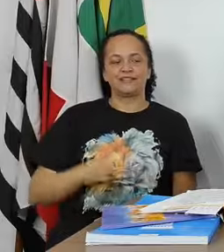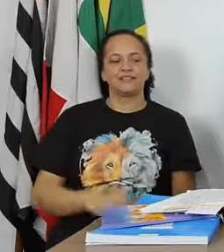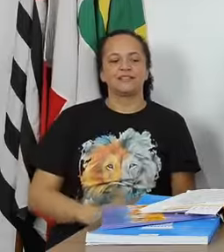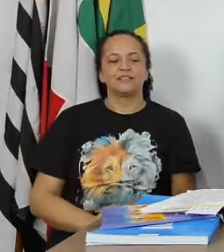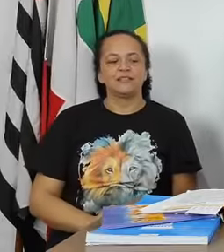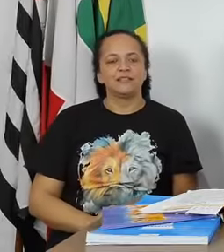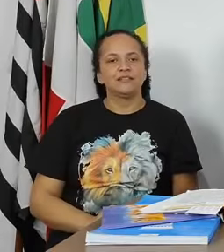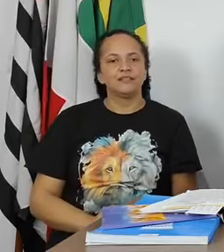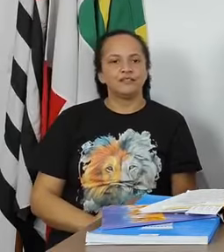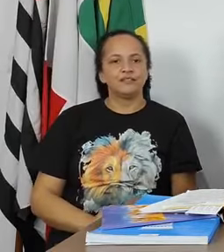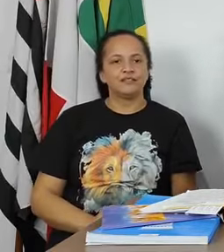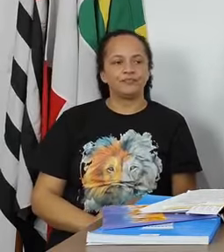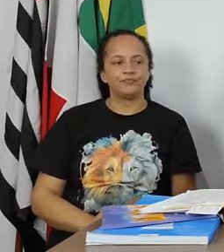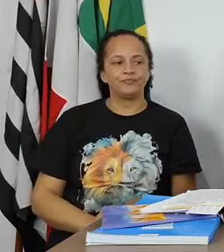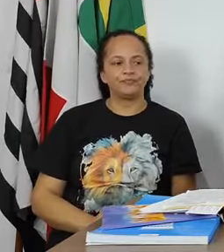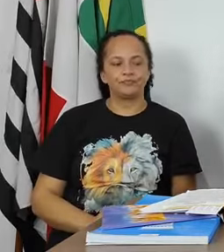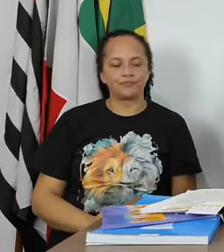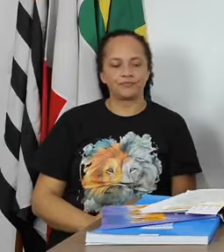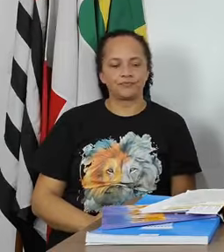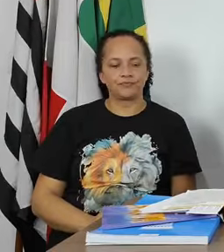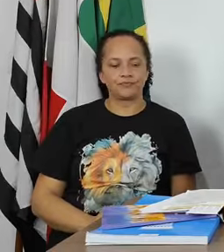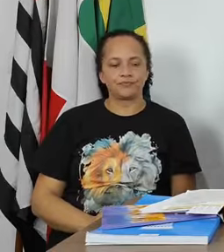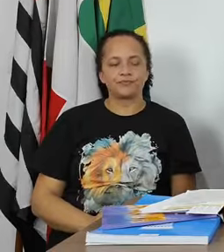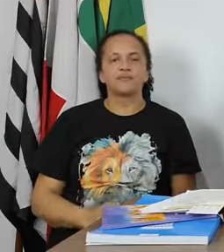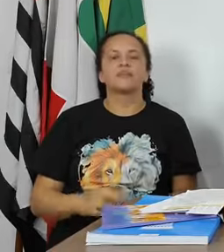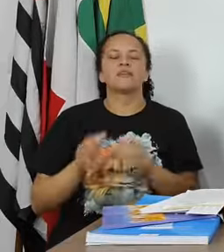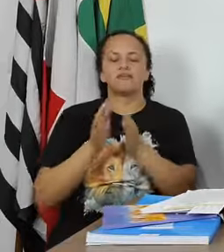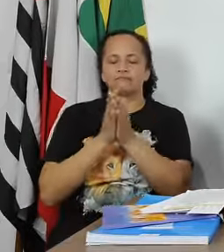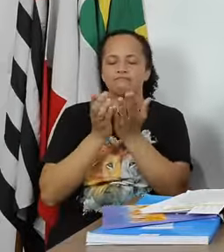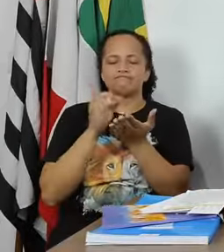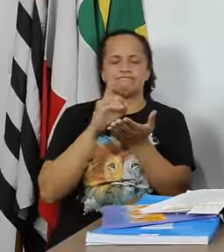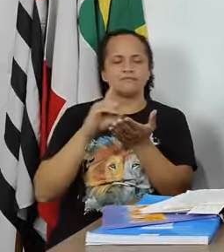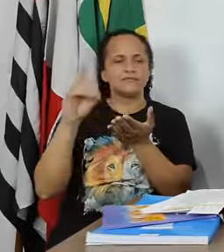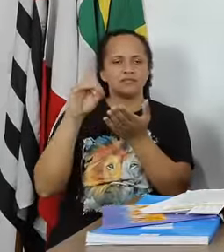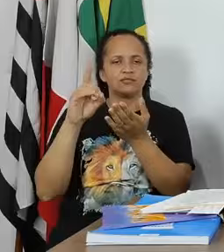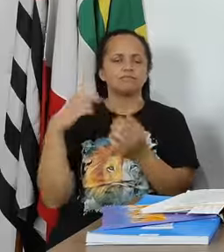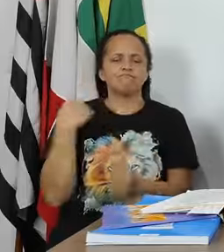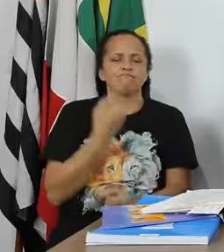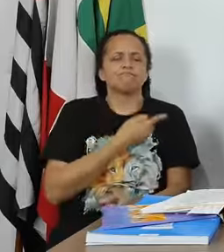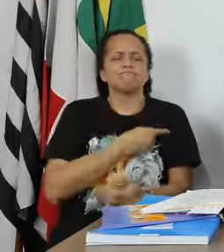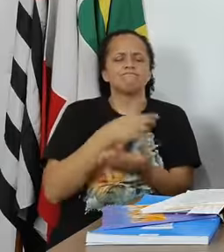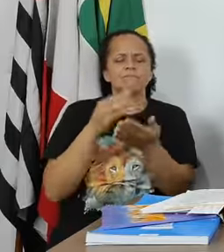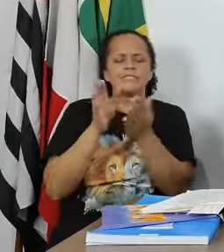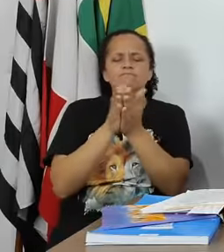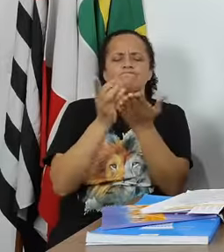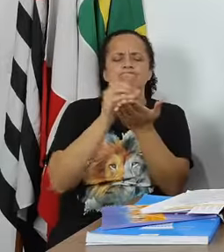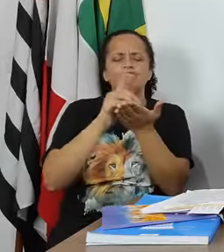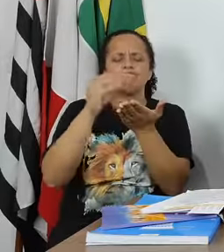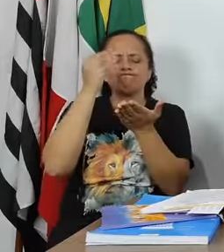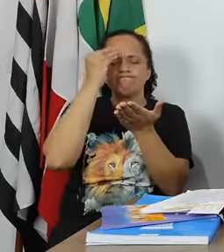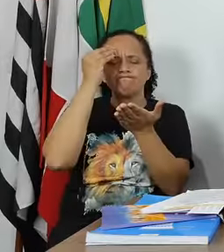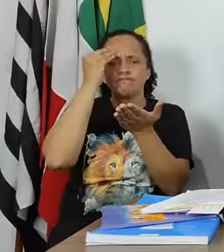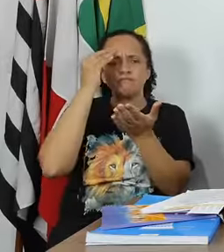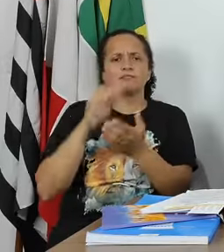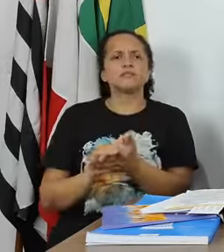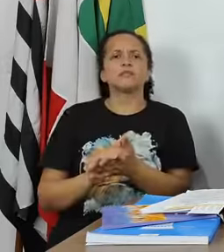Irmãos, eu na verdade quis trazer aqui uma palavra para nós meditarmos, né? Pois hoje em dia